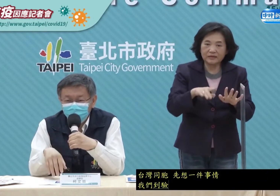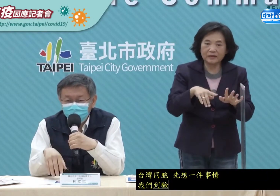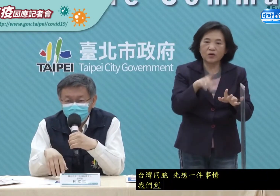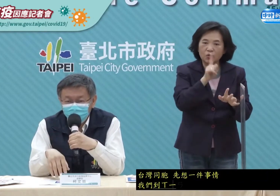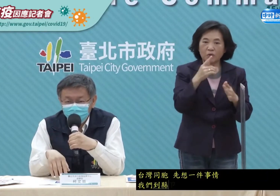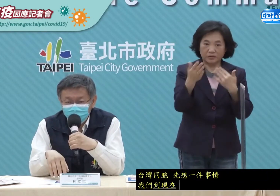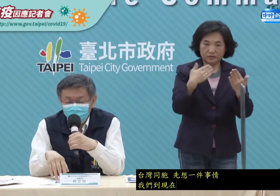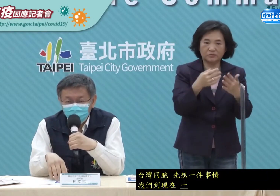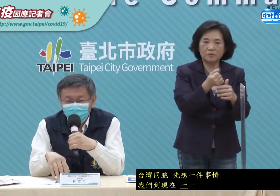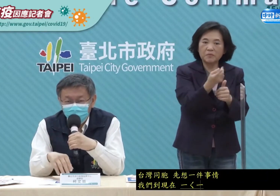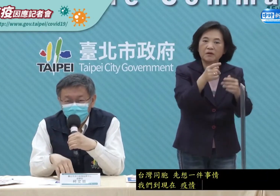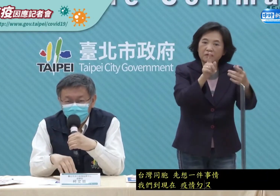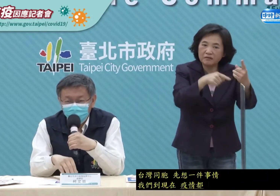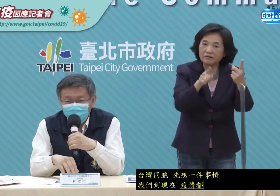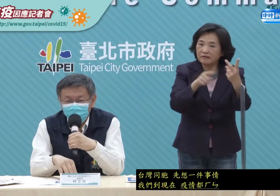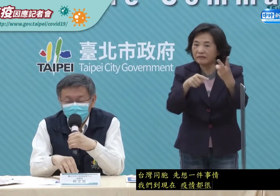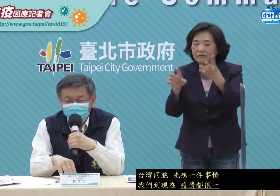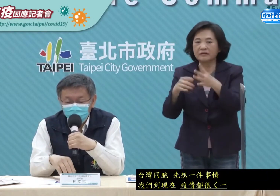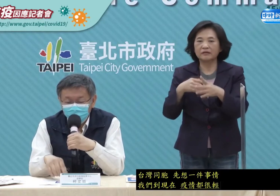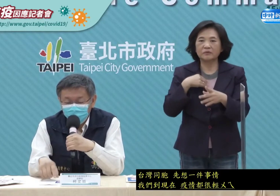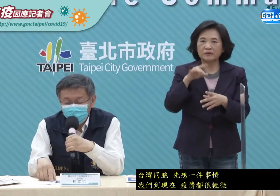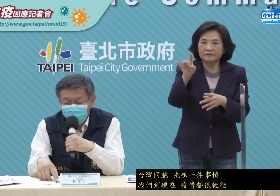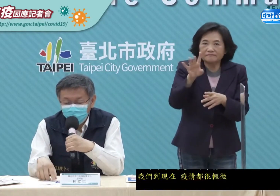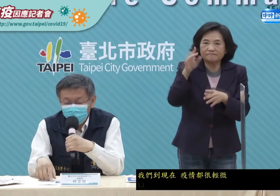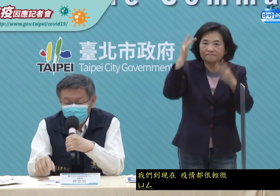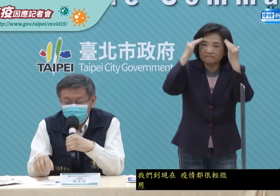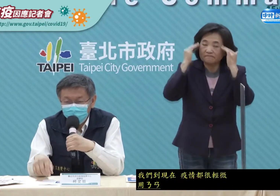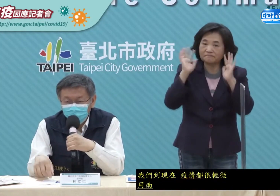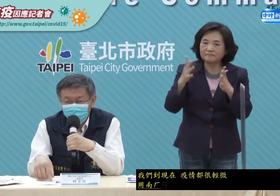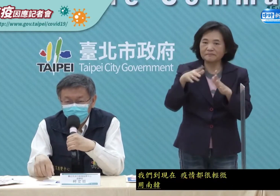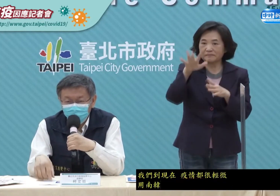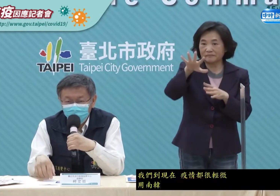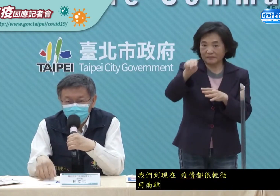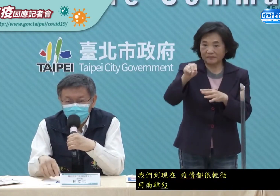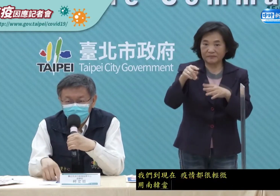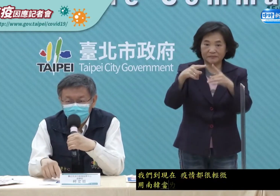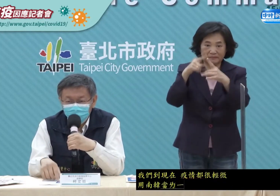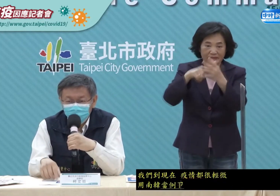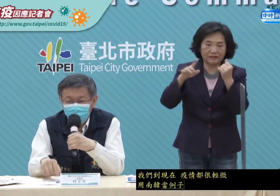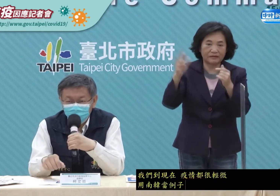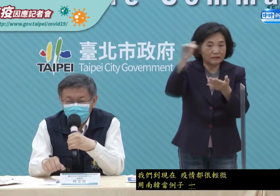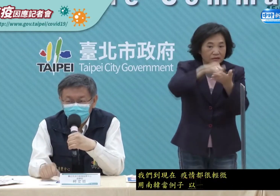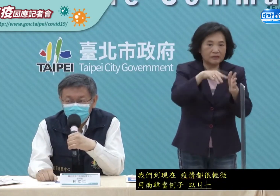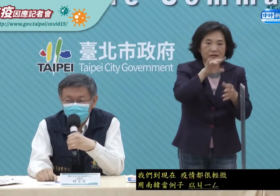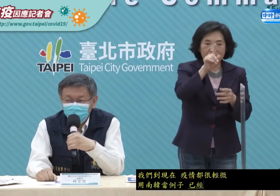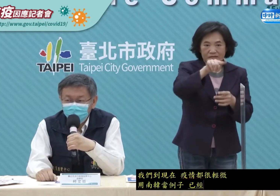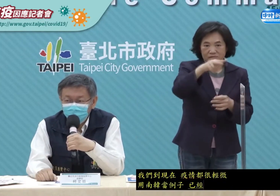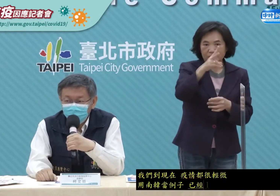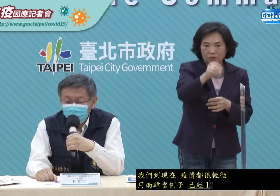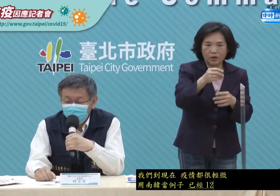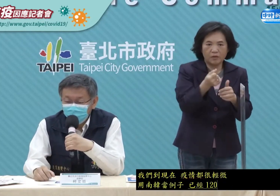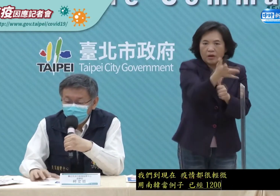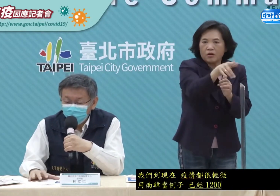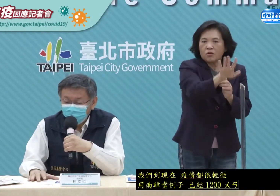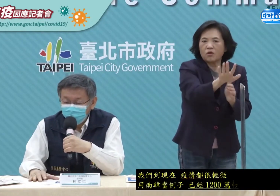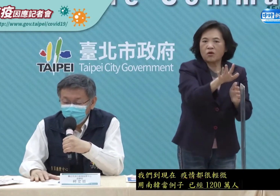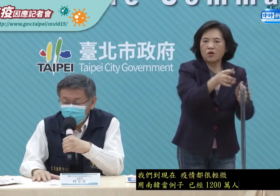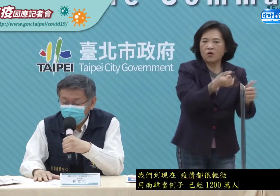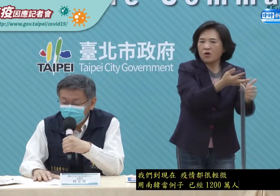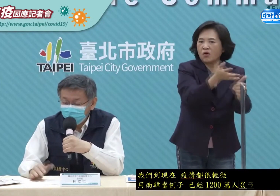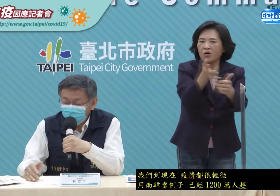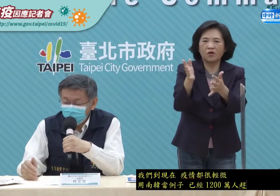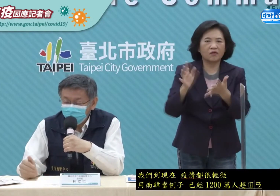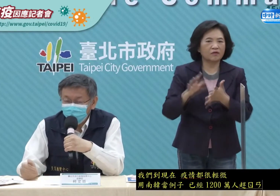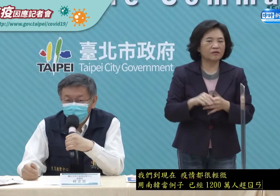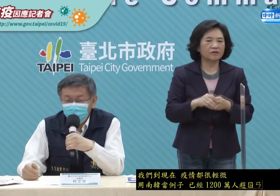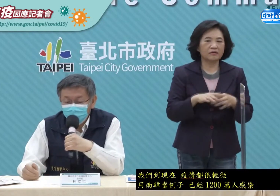微，如果用南韩当例子，南韩总人口5000万，到现在已经1200万人感染了，难道过去你